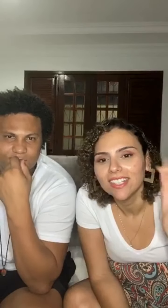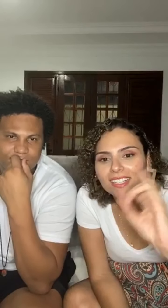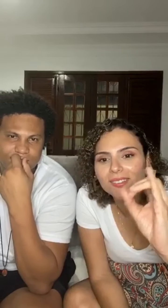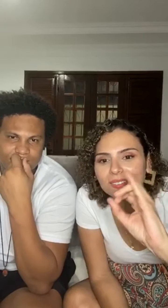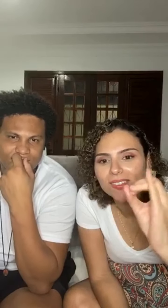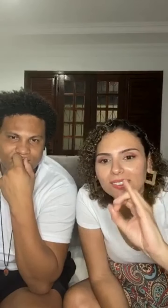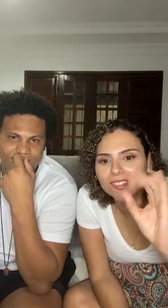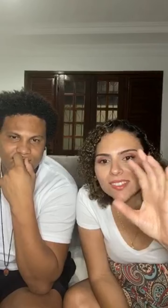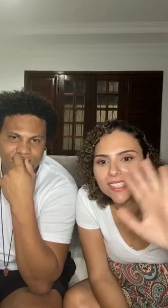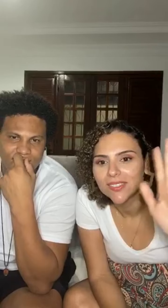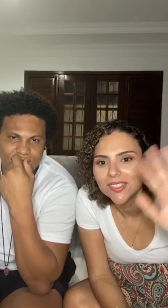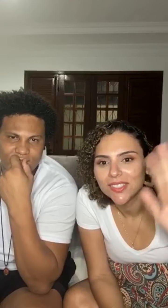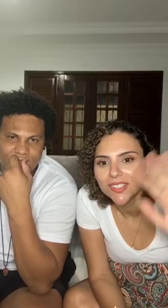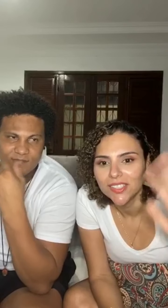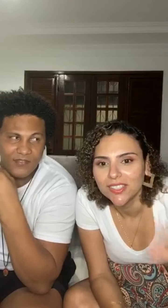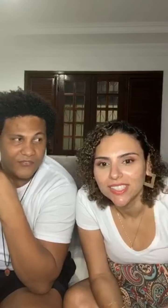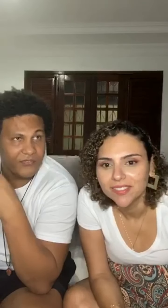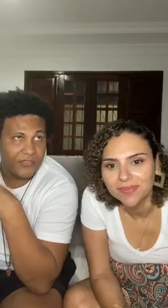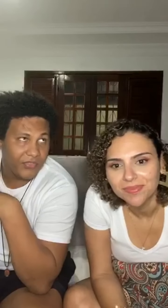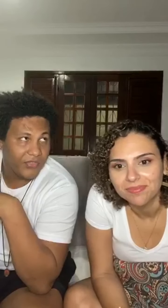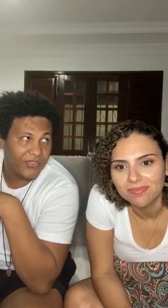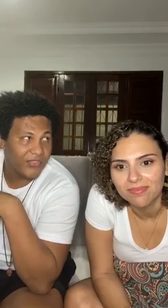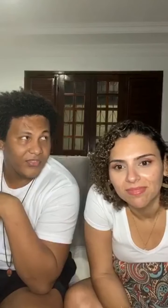Flávia, oi, oi, oi, oi, oi.